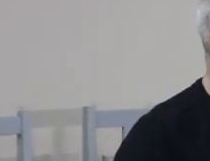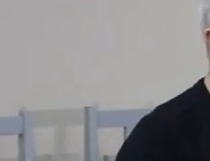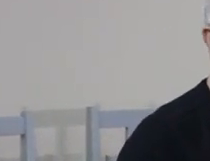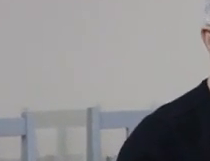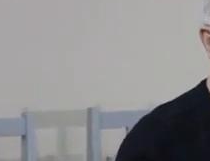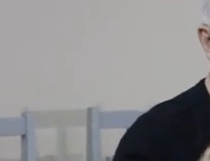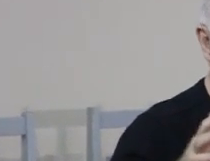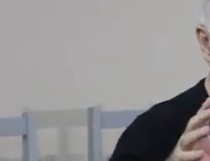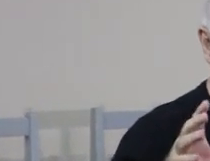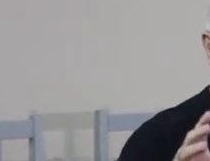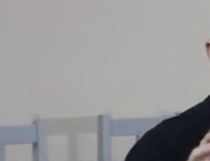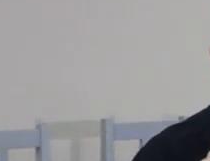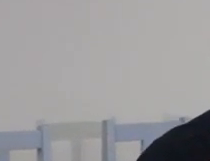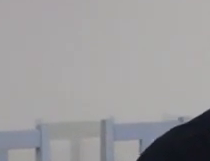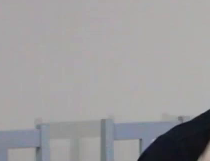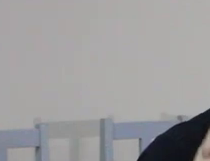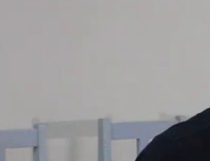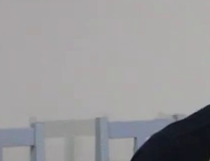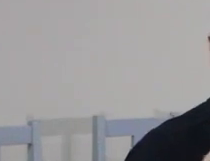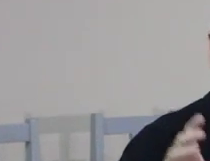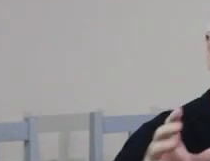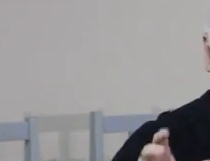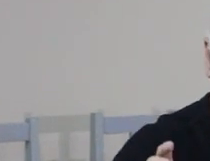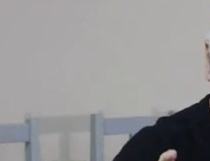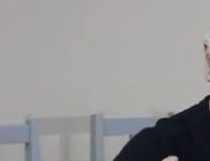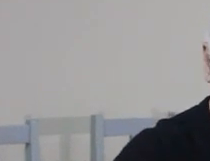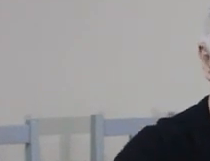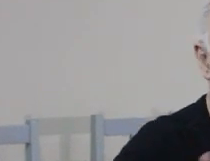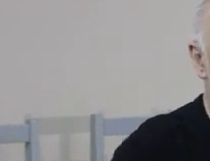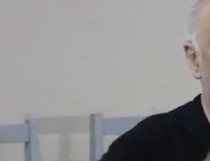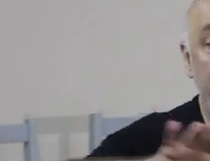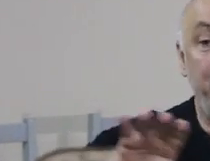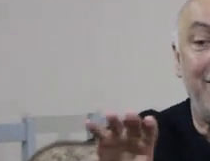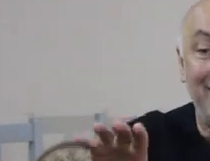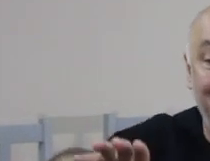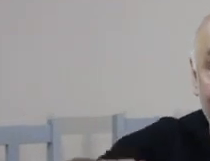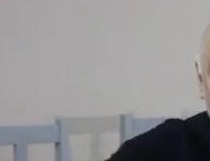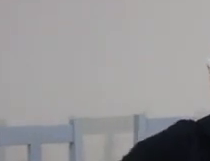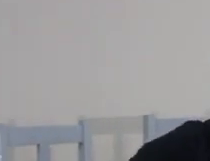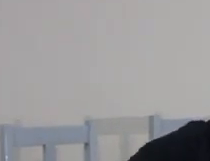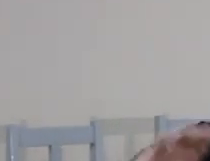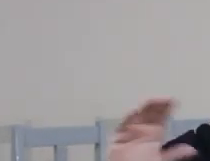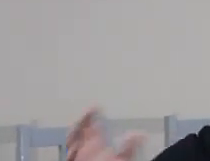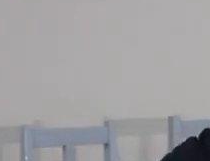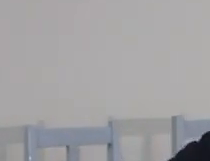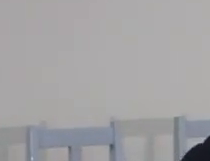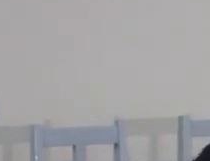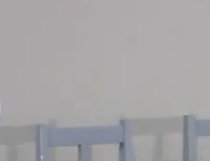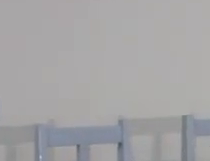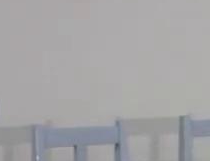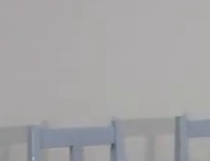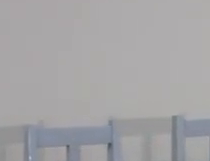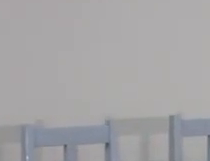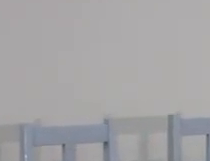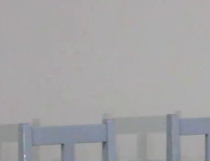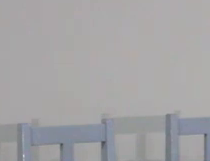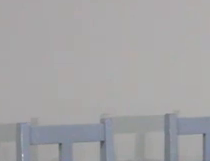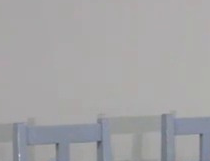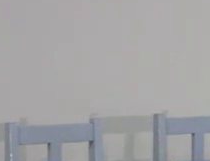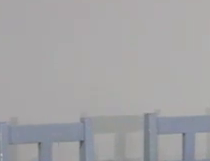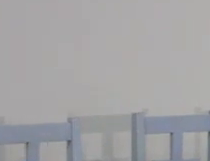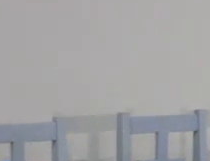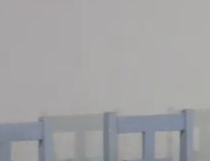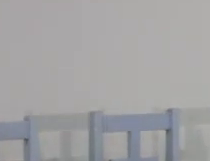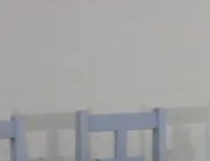nós fizemos um evento, então, na SEAP, que daí sim, no auditório, aquele outro foi na sala de reuniões. No auditório,